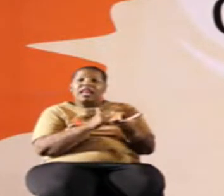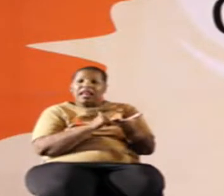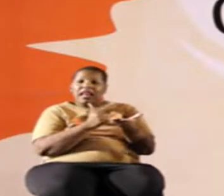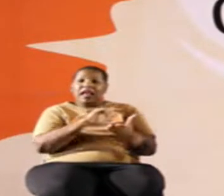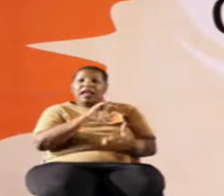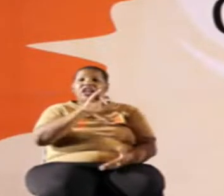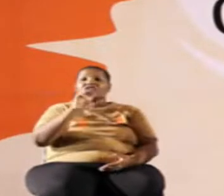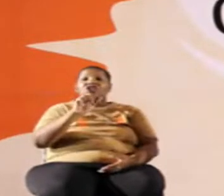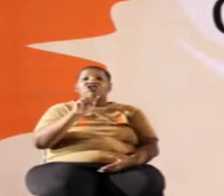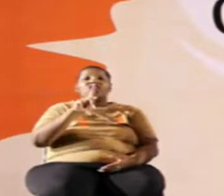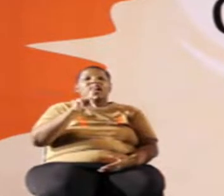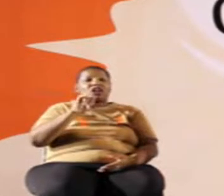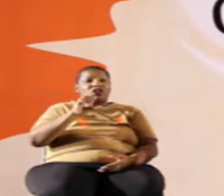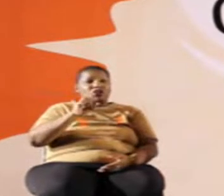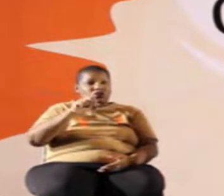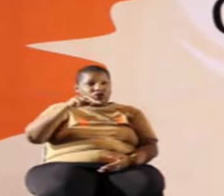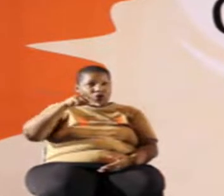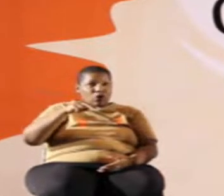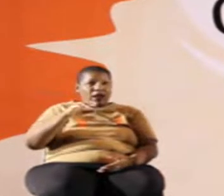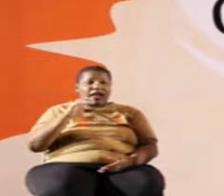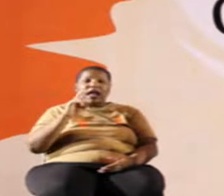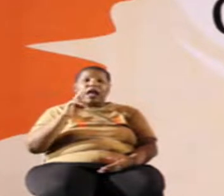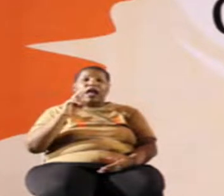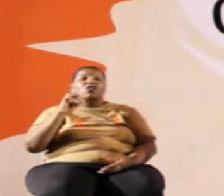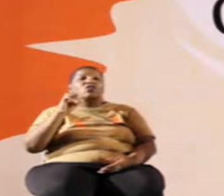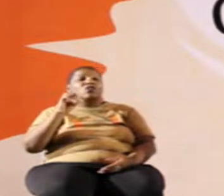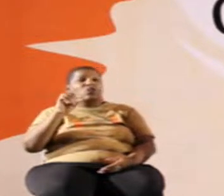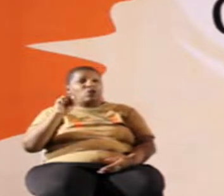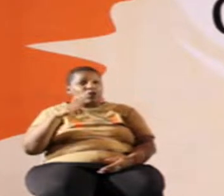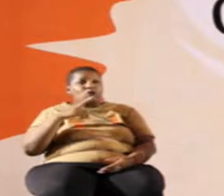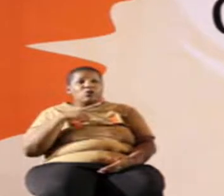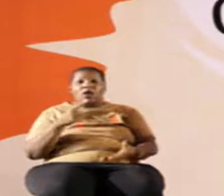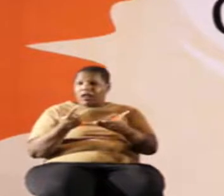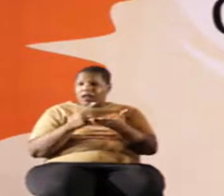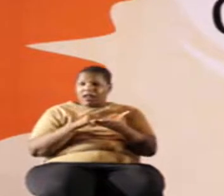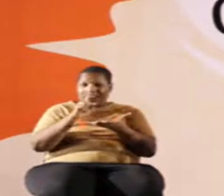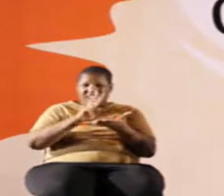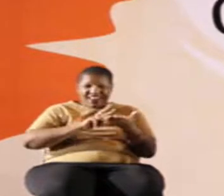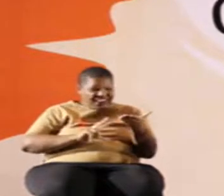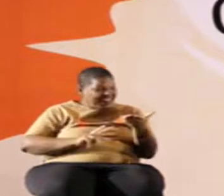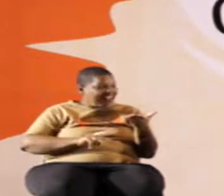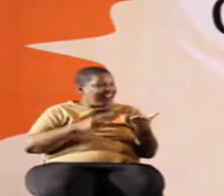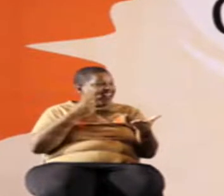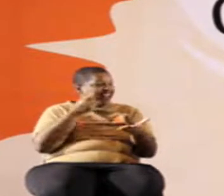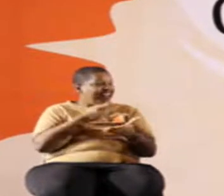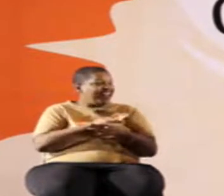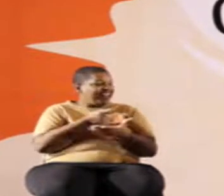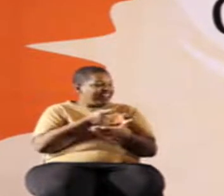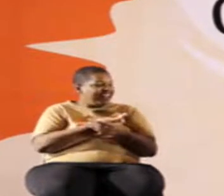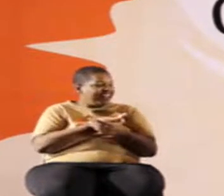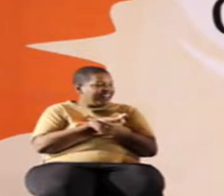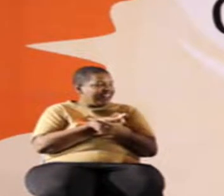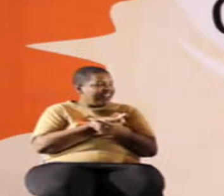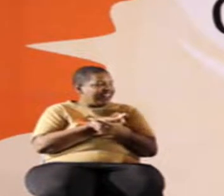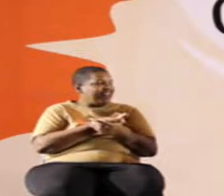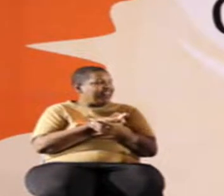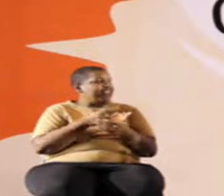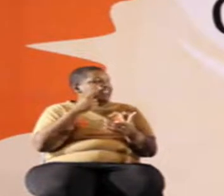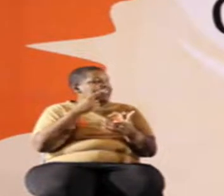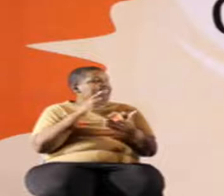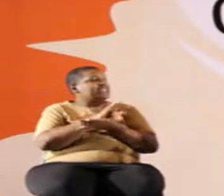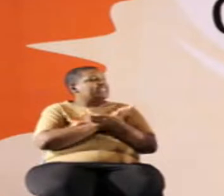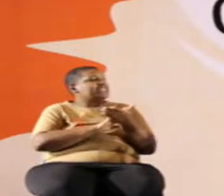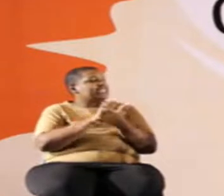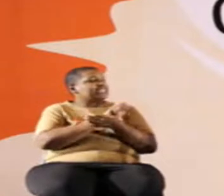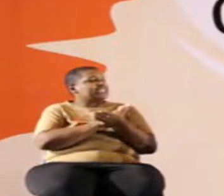Edson Cardoso, um livro de leitura absolutamente obrigatória, que é Nada Os Trará